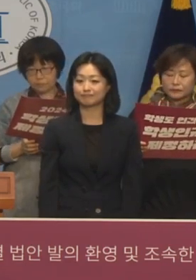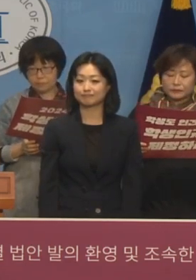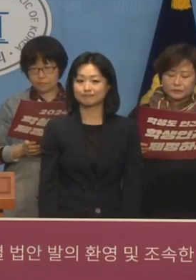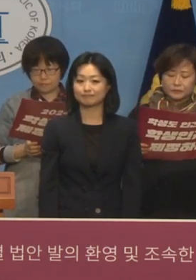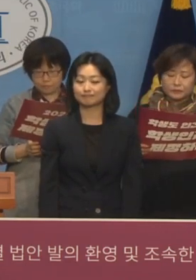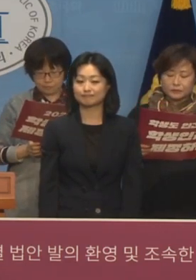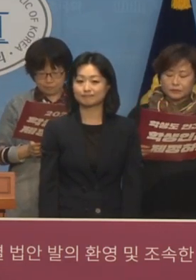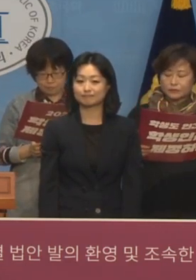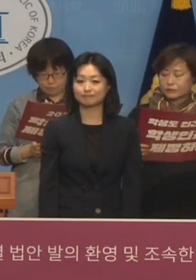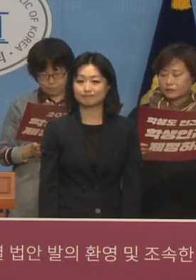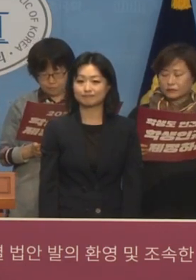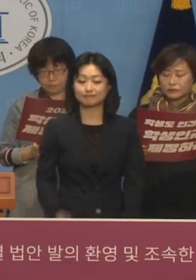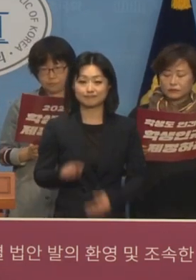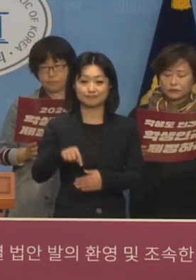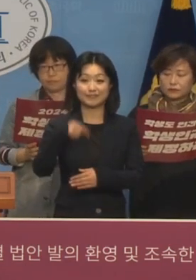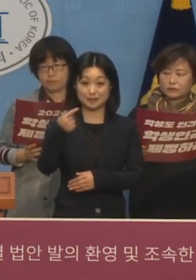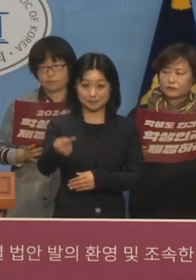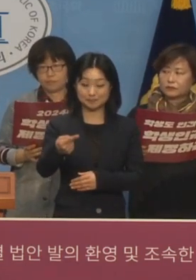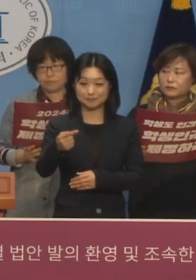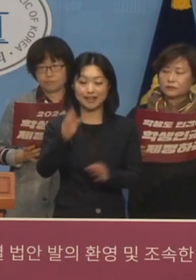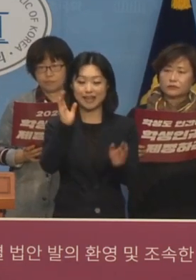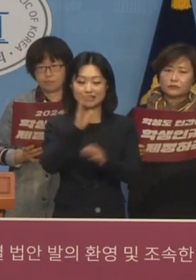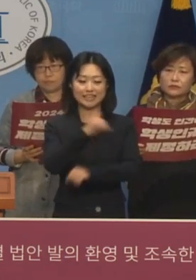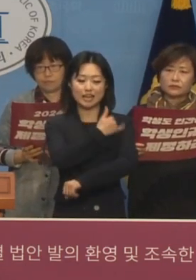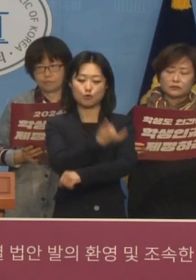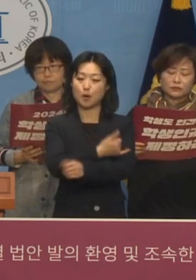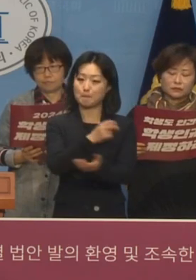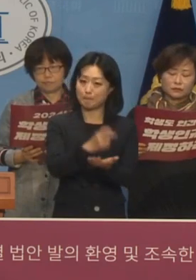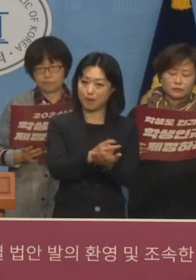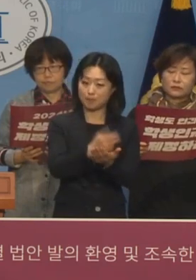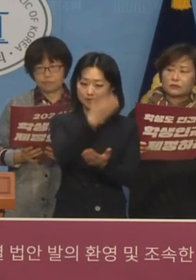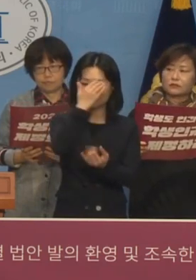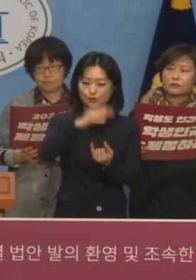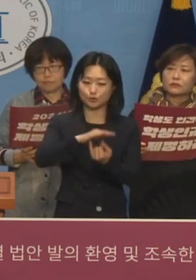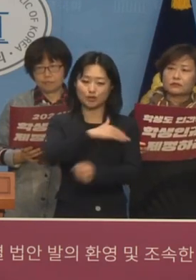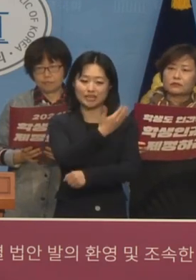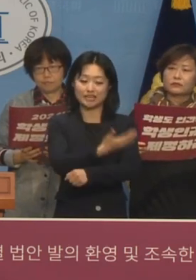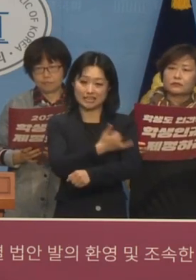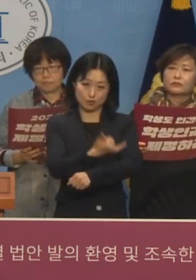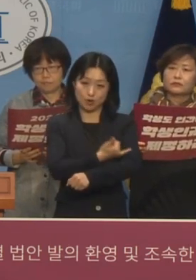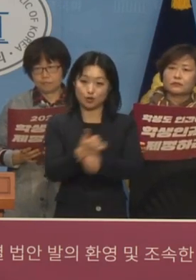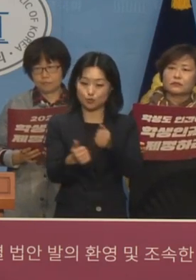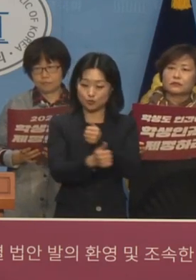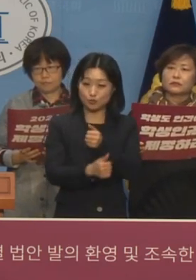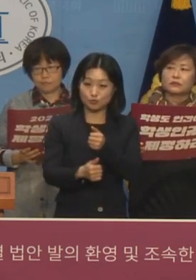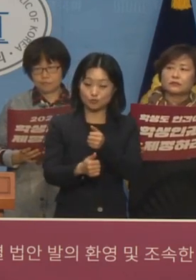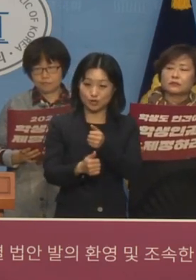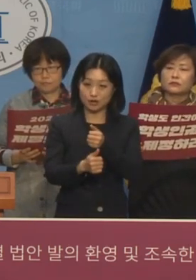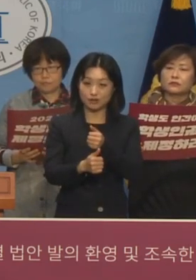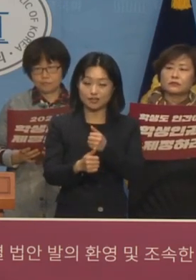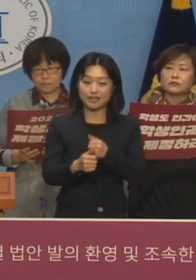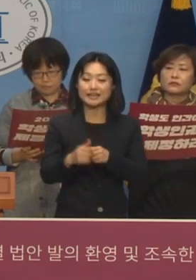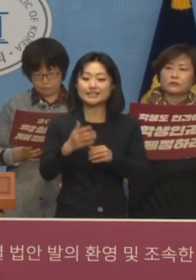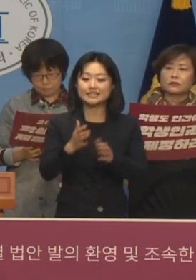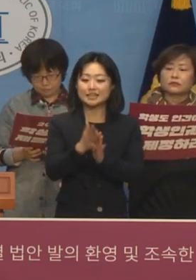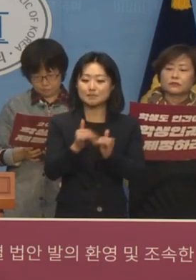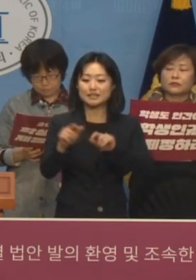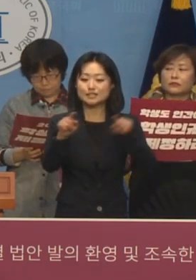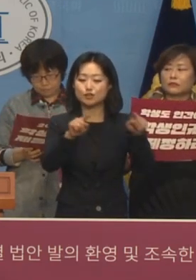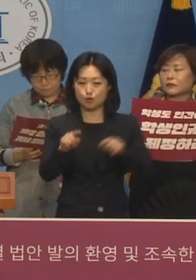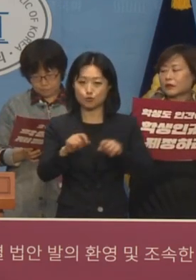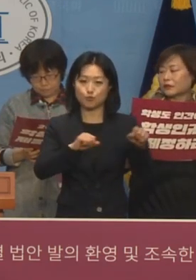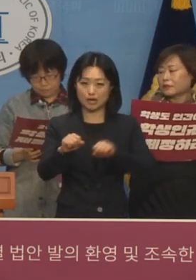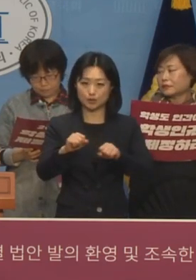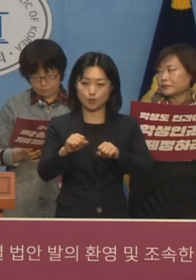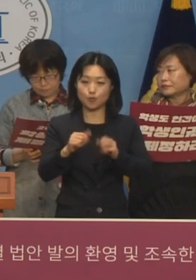네, 다음은 학생인권법과 청소년 인권을 위한 청소년 시민 전국행동 활동가이자